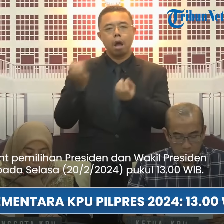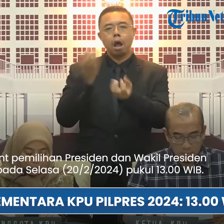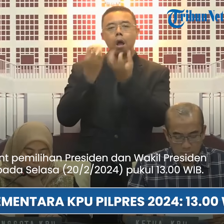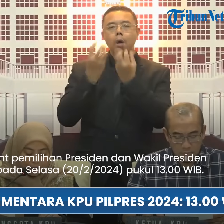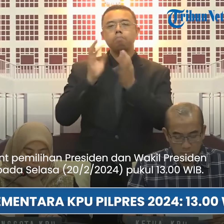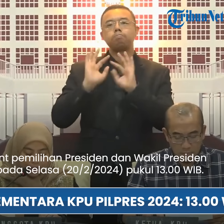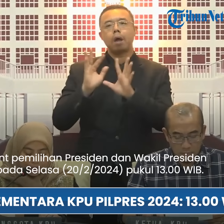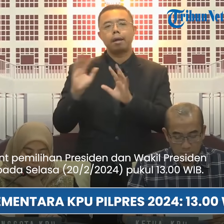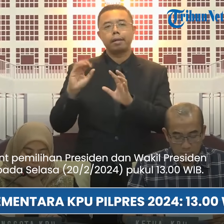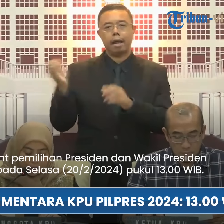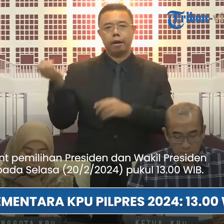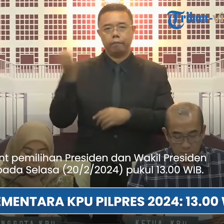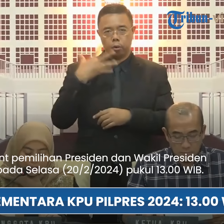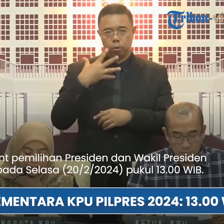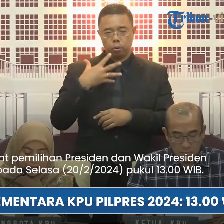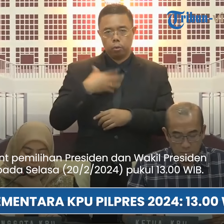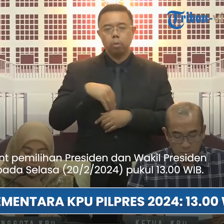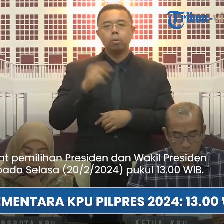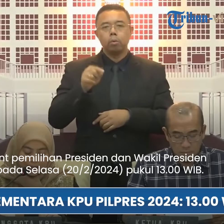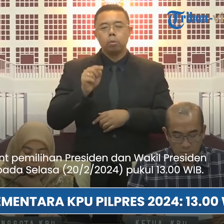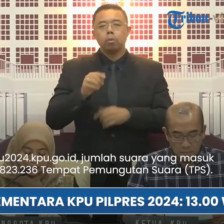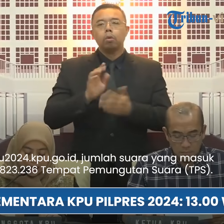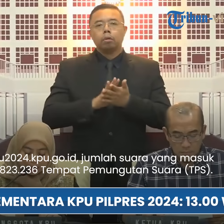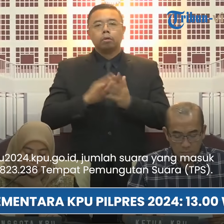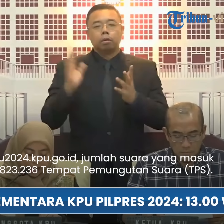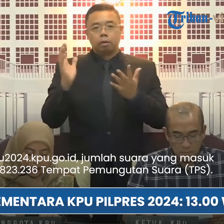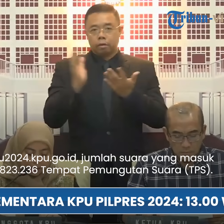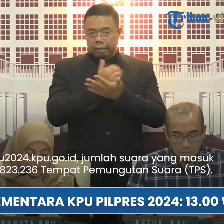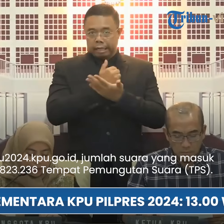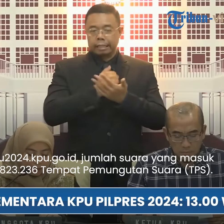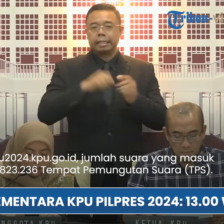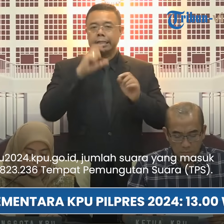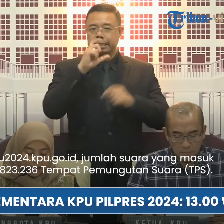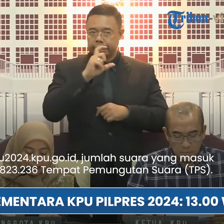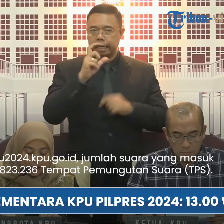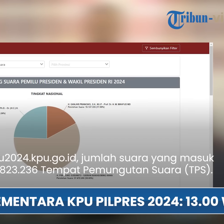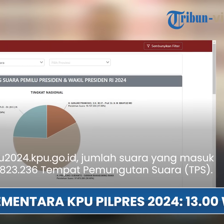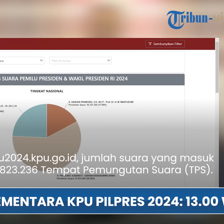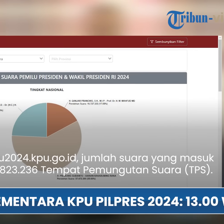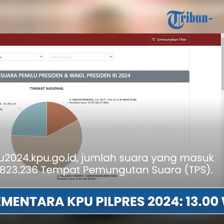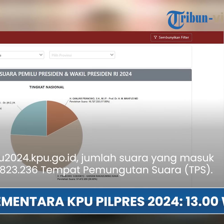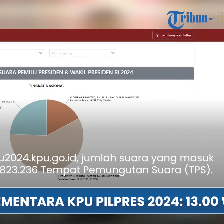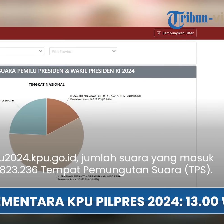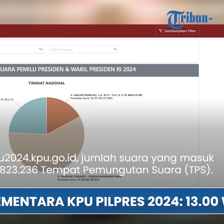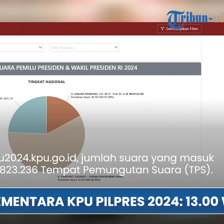pukul 13 waktu Indonesia Barat. Dikutip dari situs